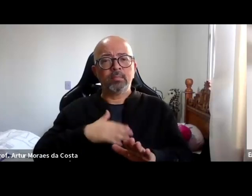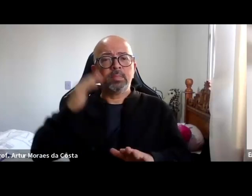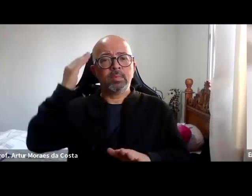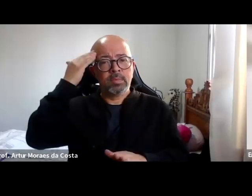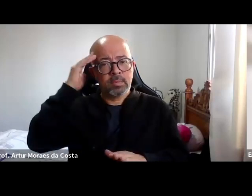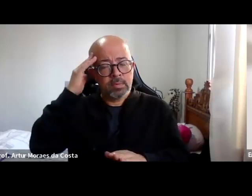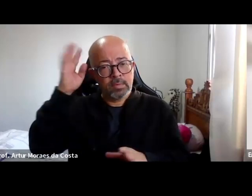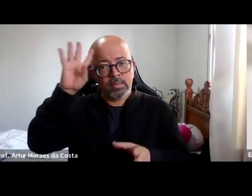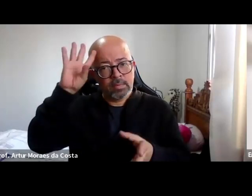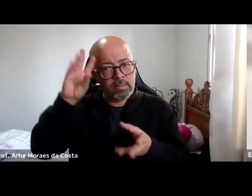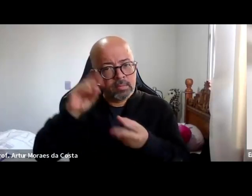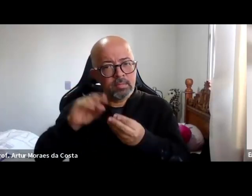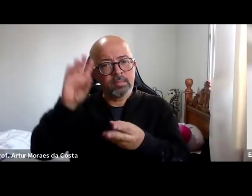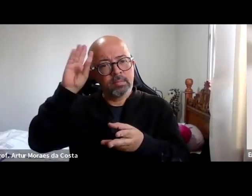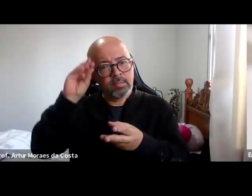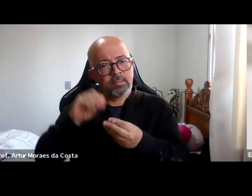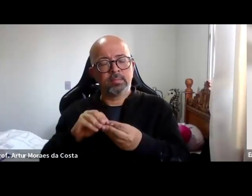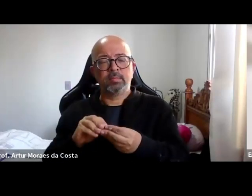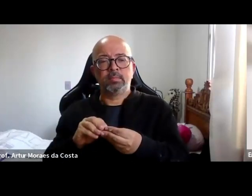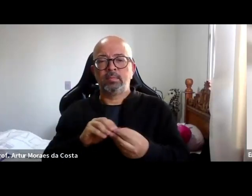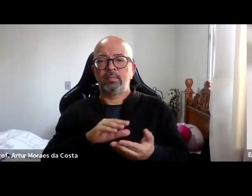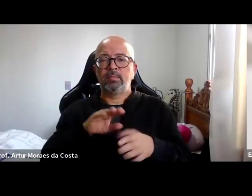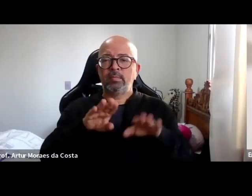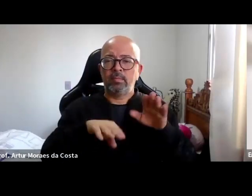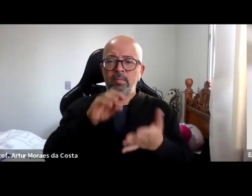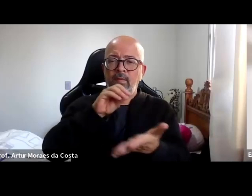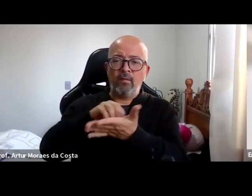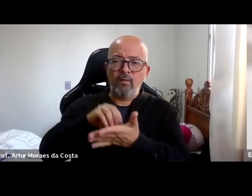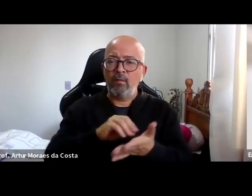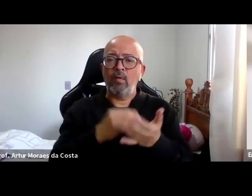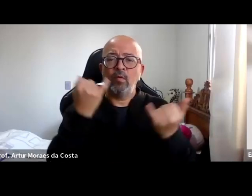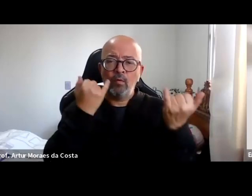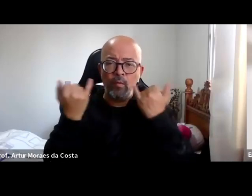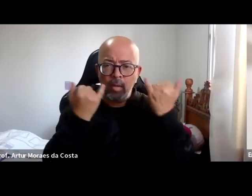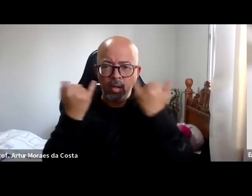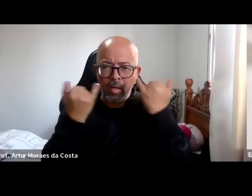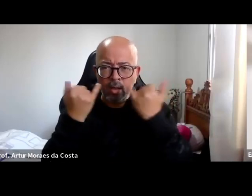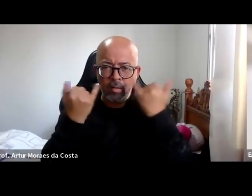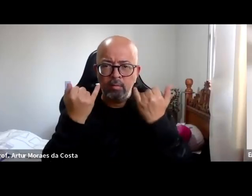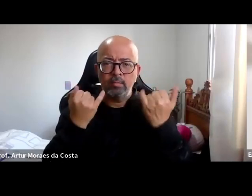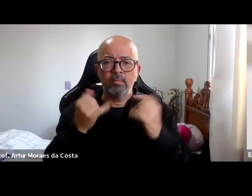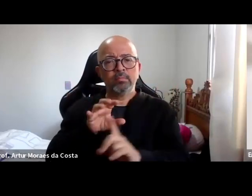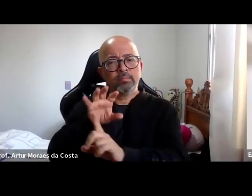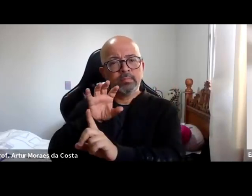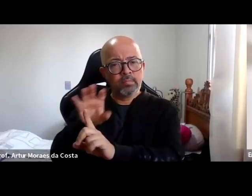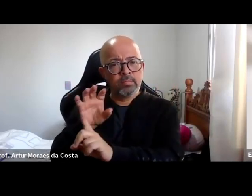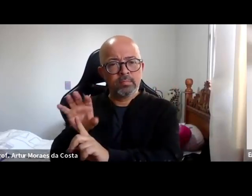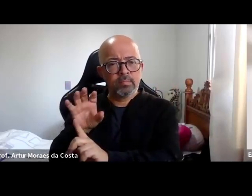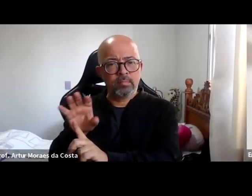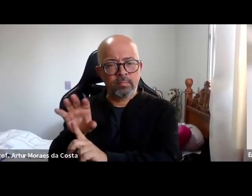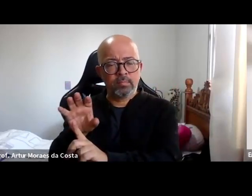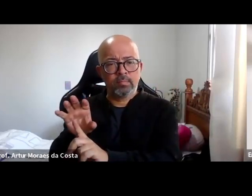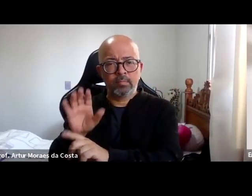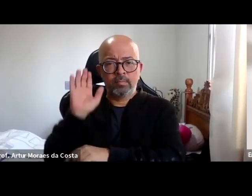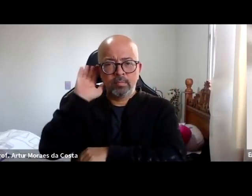influencia en que muchas personas sordociegas sean inexpresivas un simple signo en tu